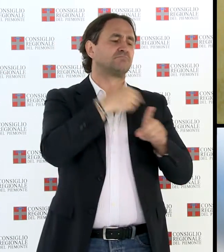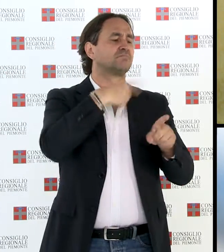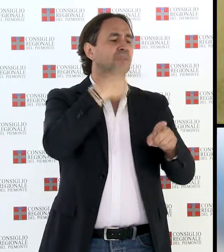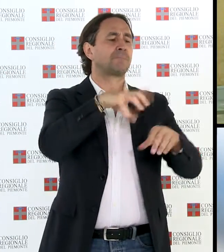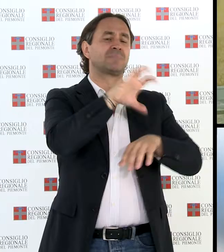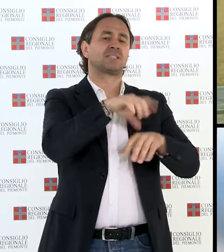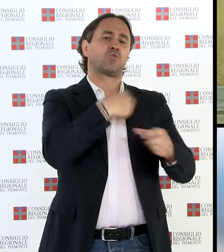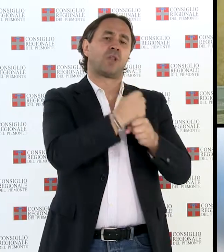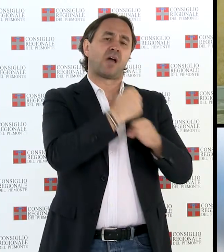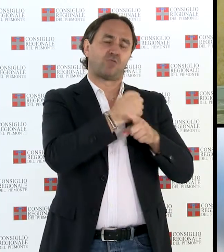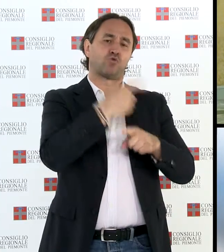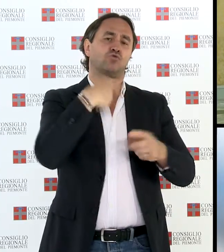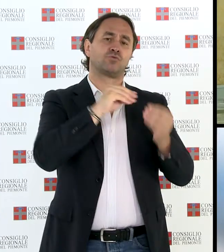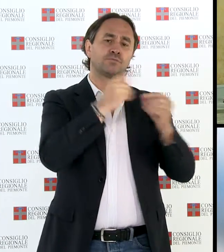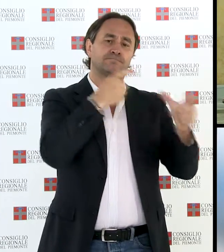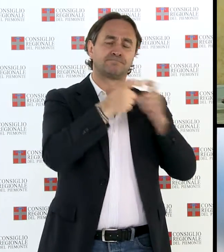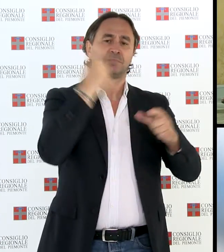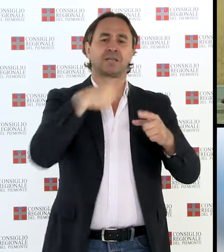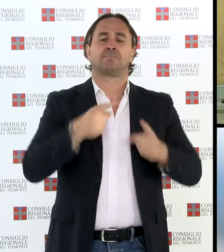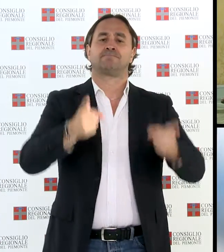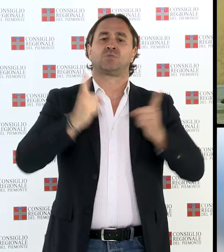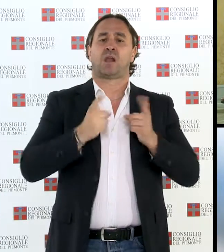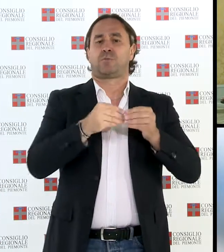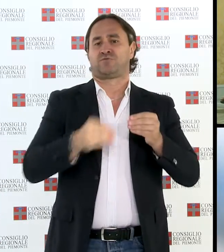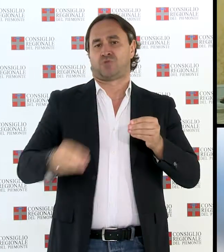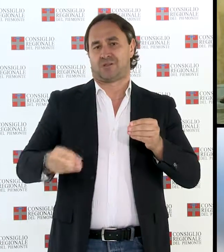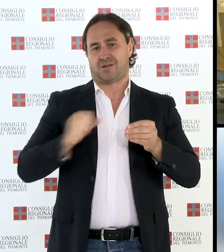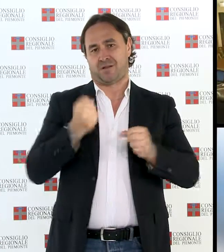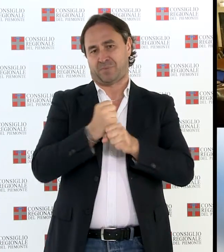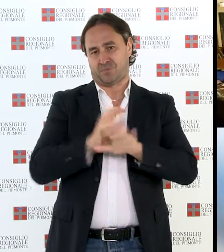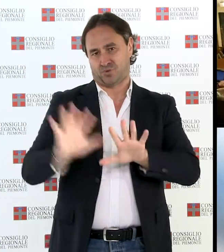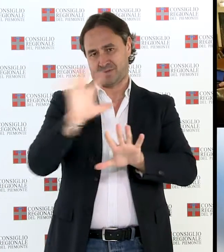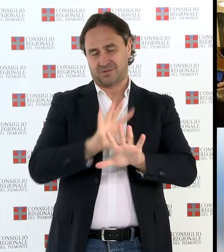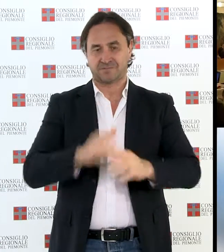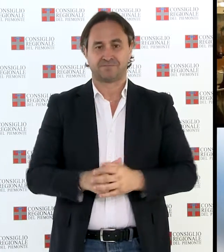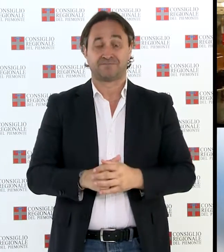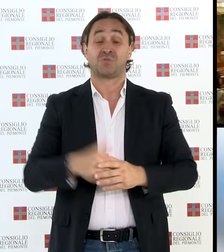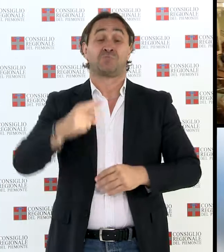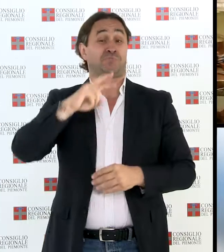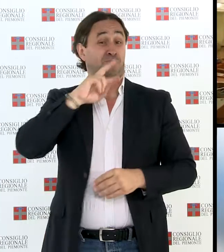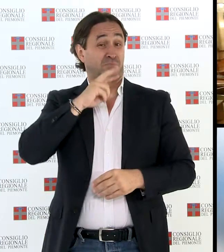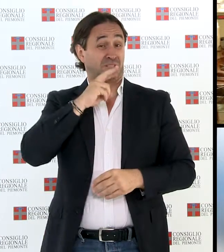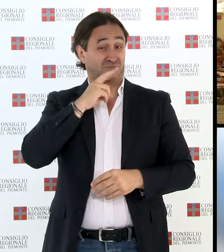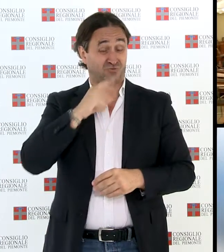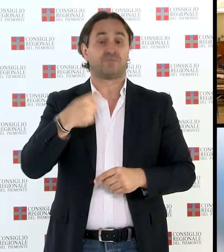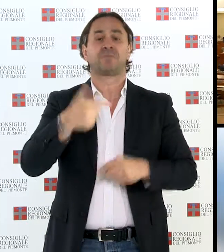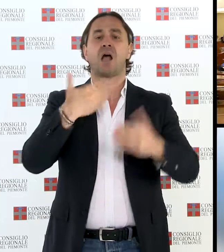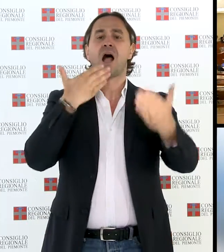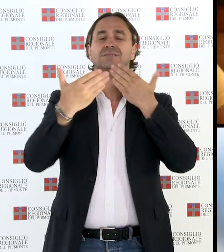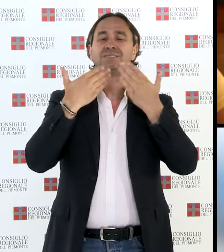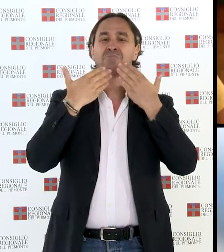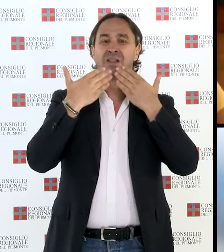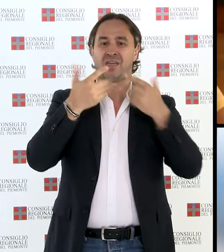Ministero del Lavoro per tutelare le professionalità presenti in Piemonte. Nel pomeriggio l'Assemblea ha approvato la legge per